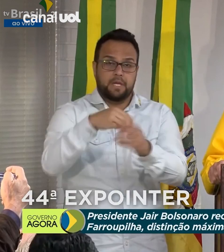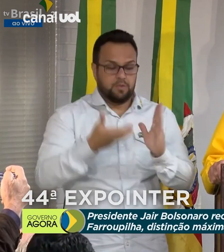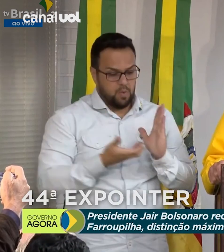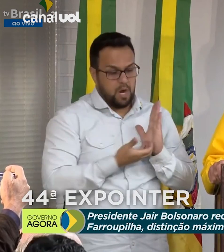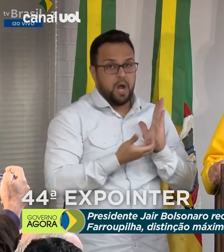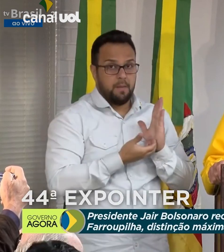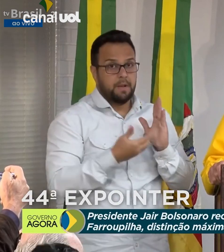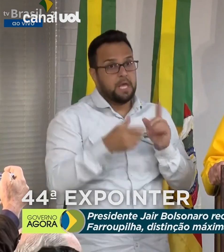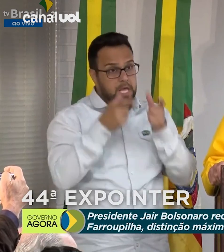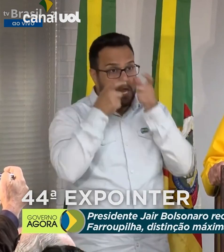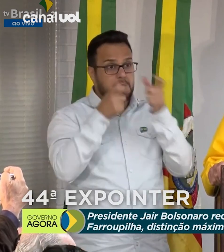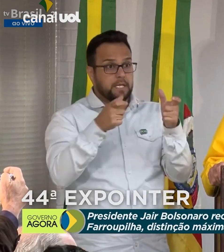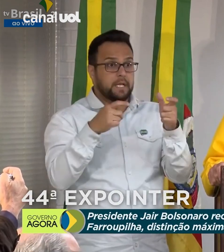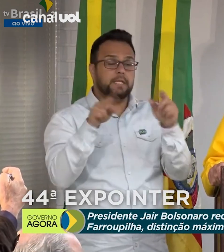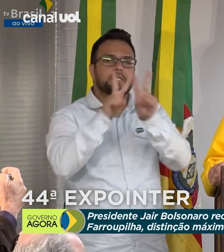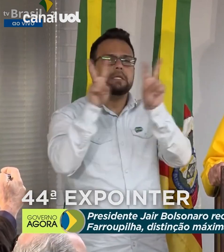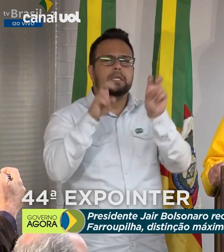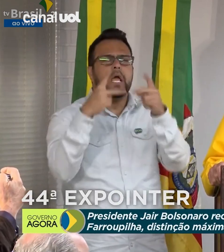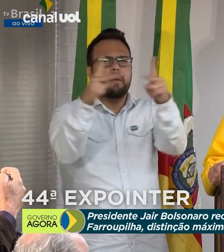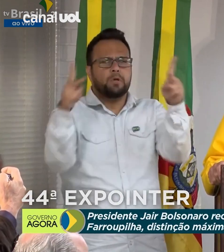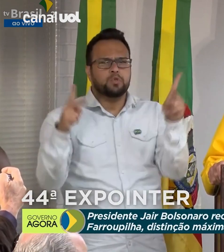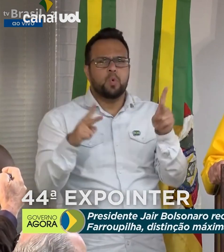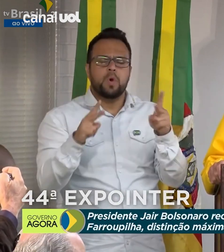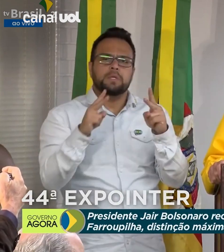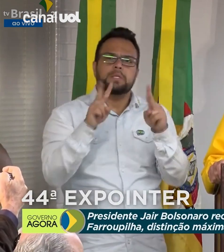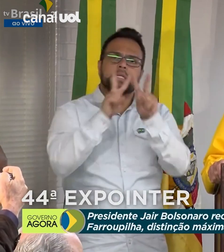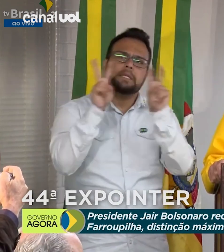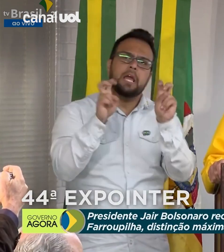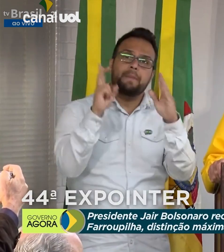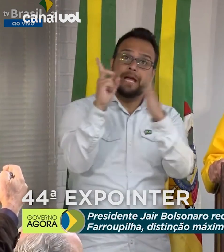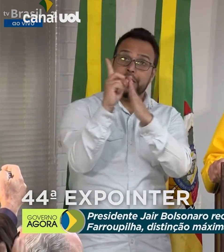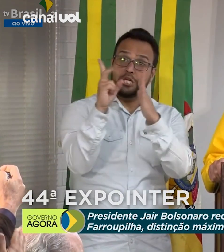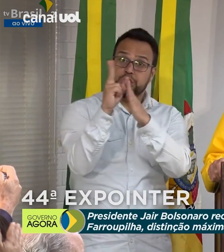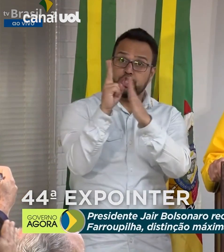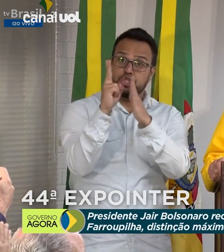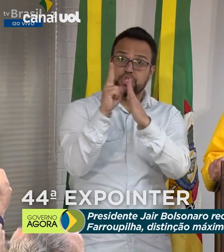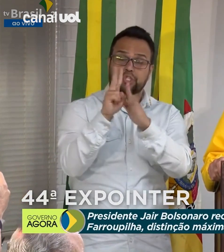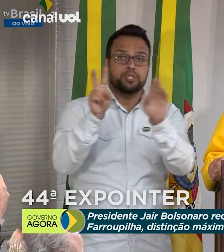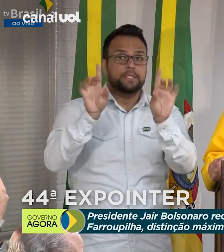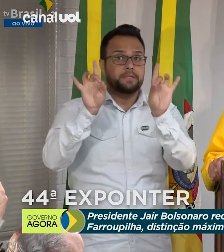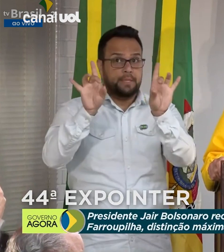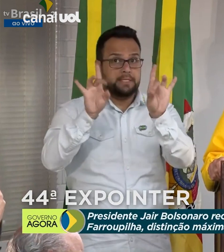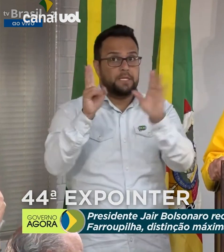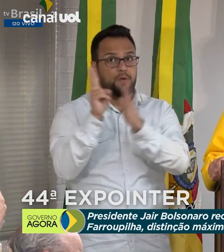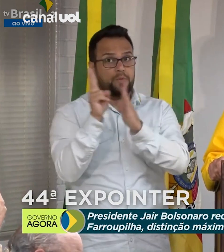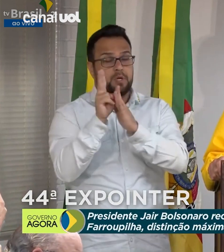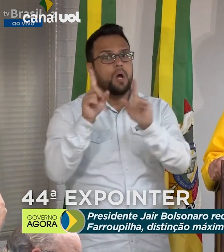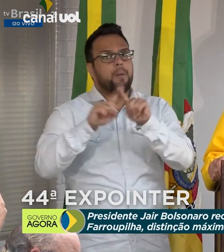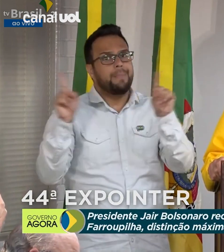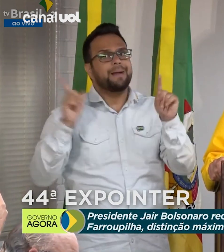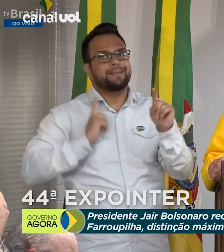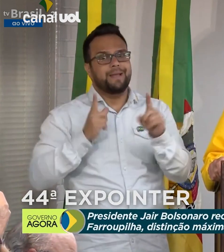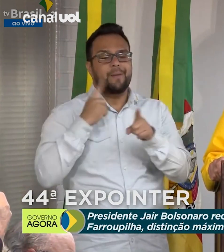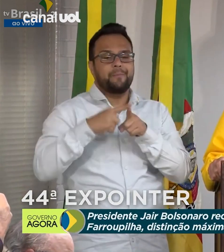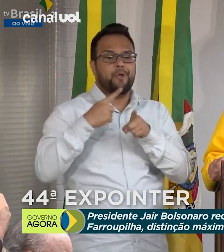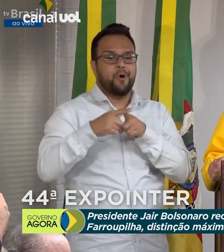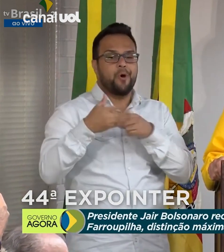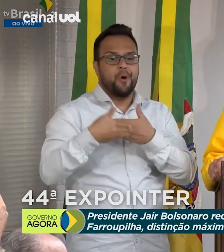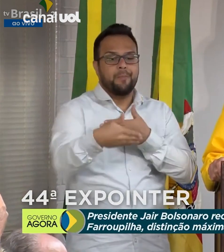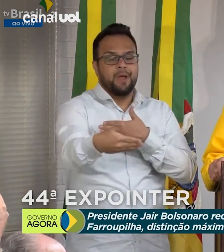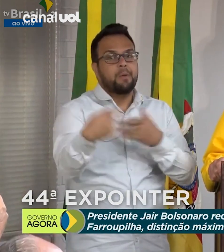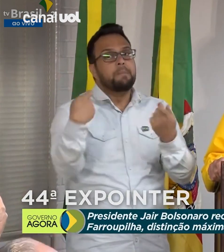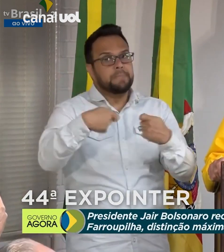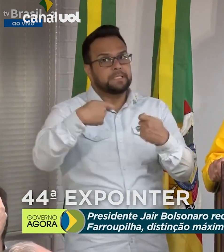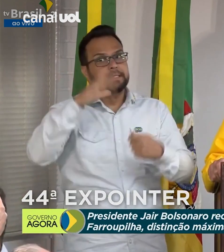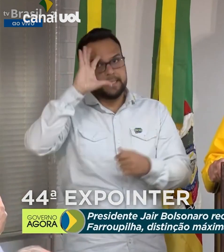coisas de interesse dos senhores, questões indígenas em especial, e nós temos um problema pela frente que tem que ser